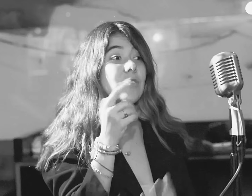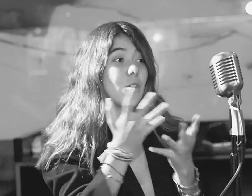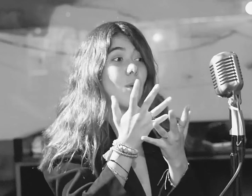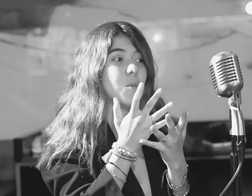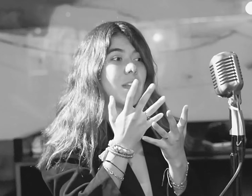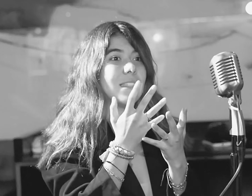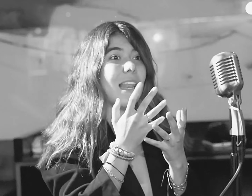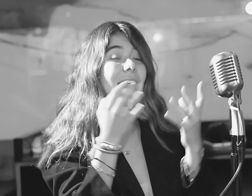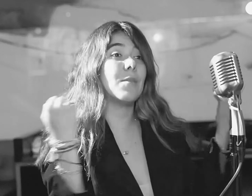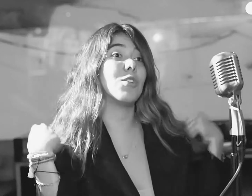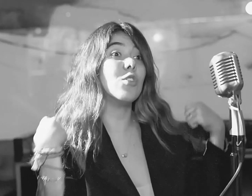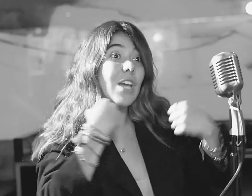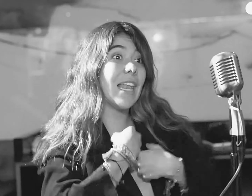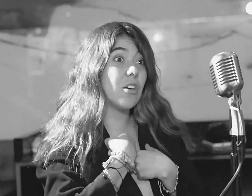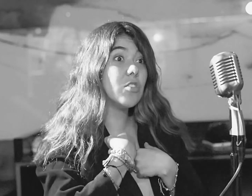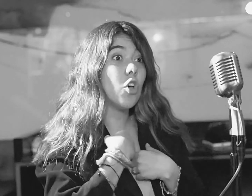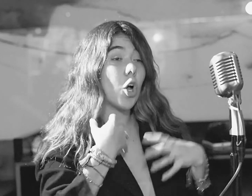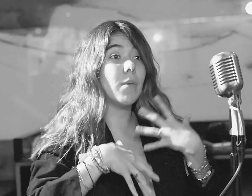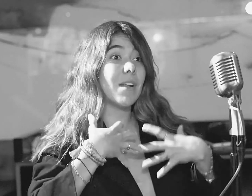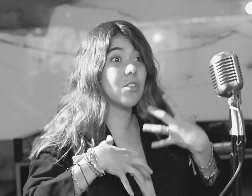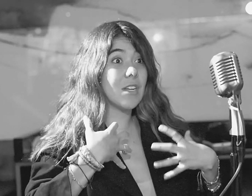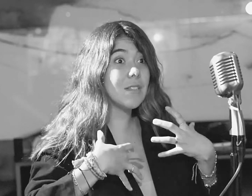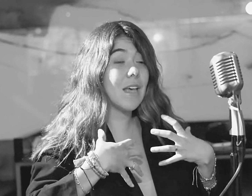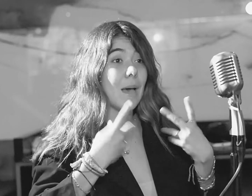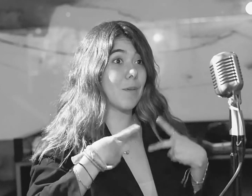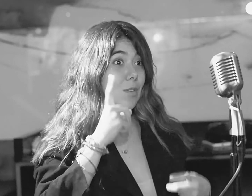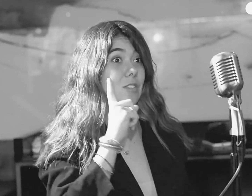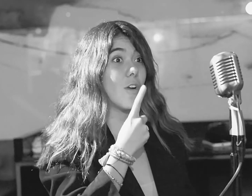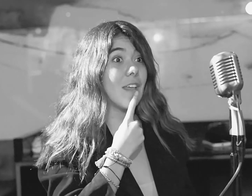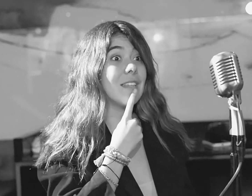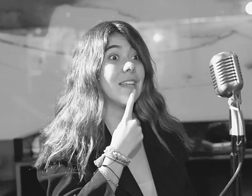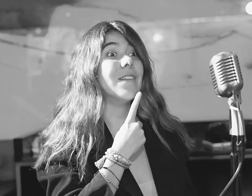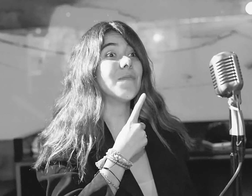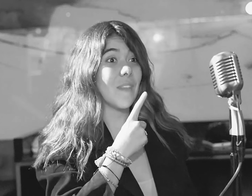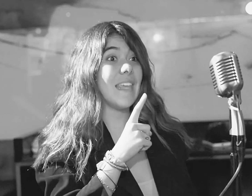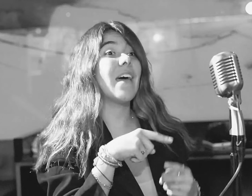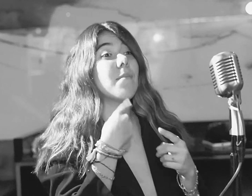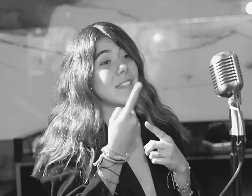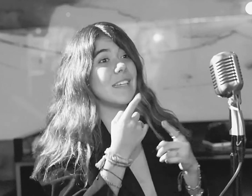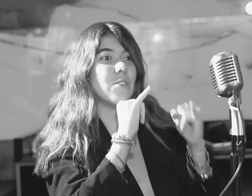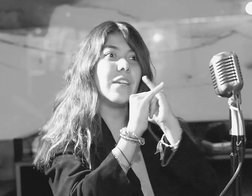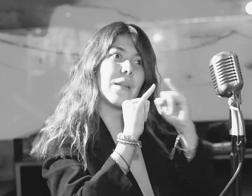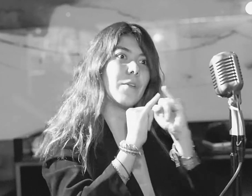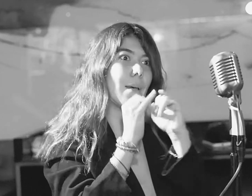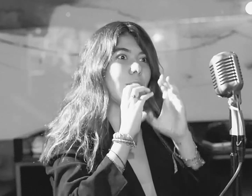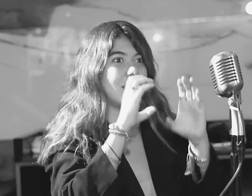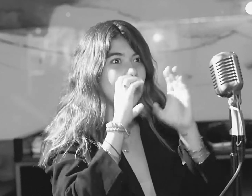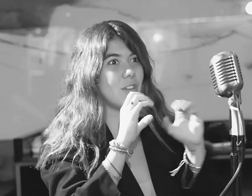ellas hicieron una experiencia en la que les pusieron chalecos con vibraciones a personas sordas y además de eso interpretamos las